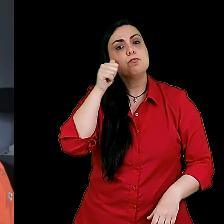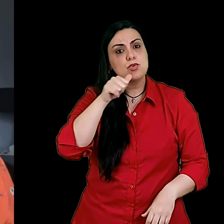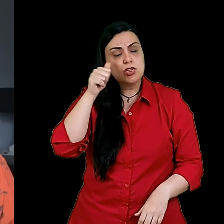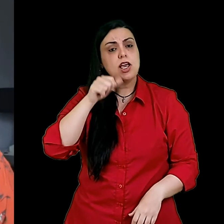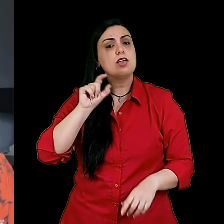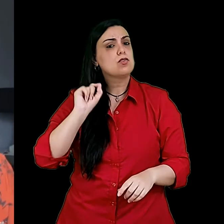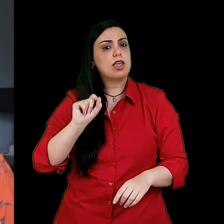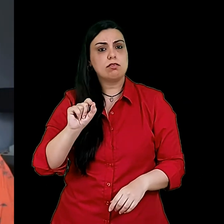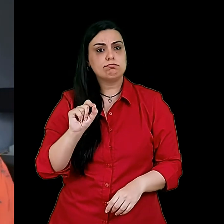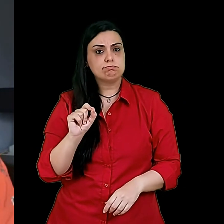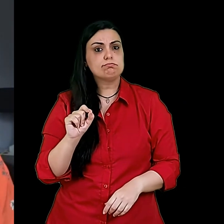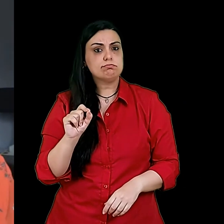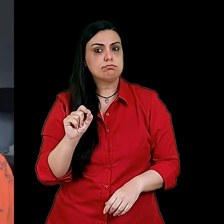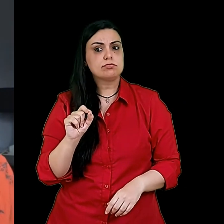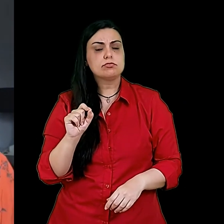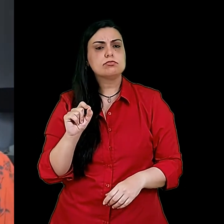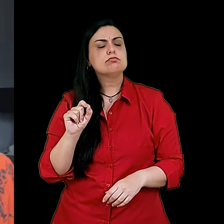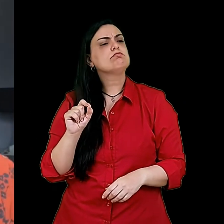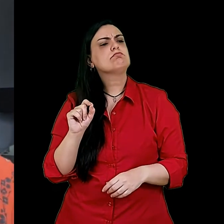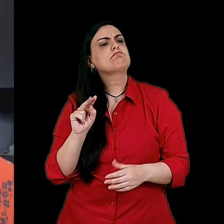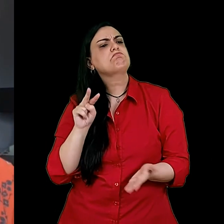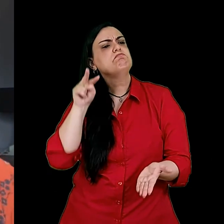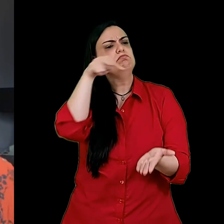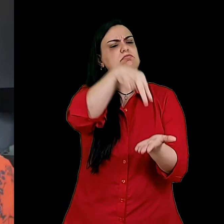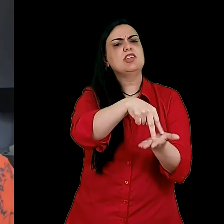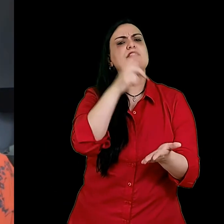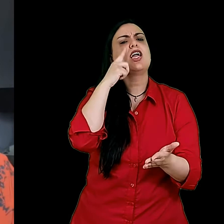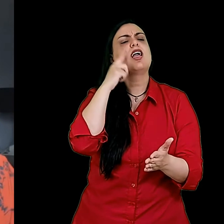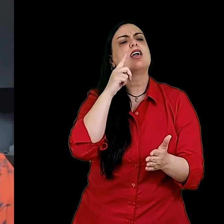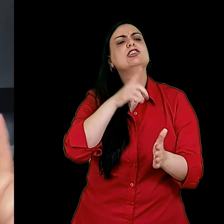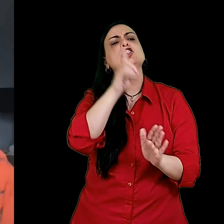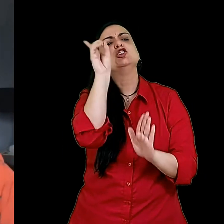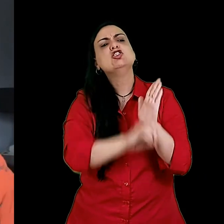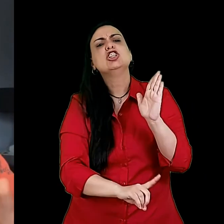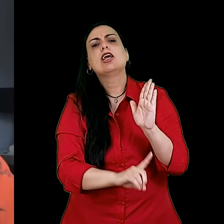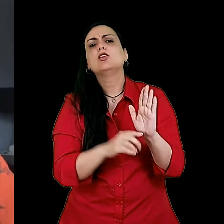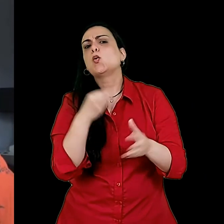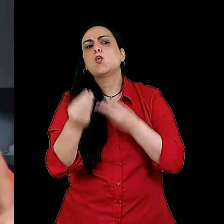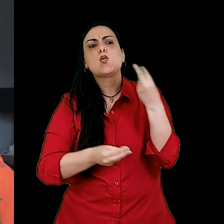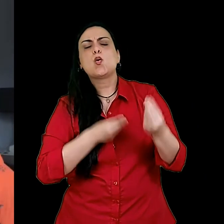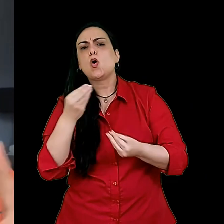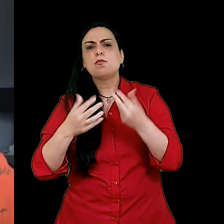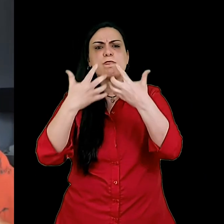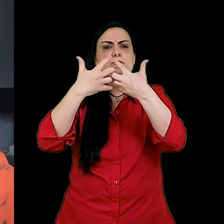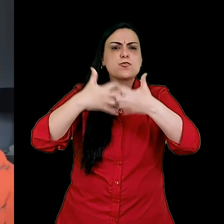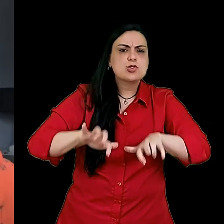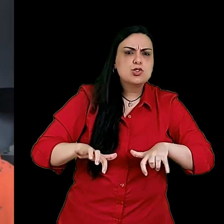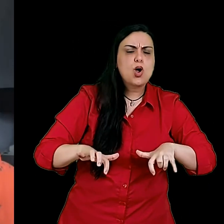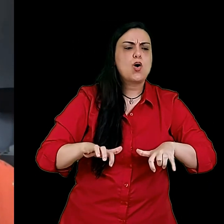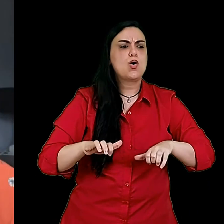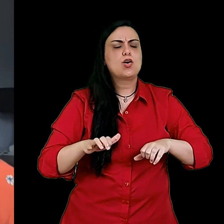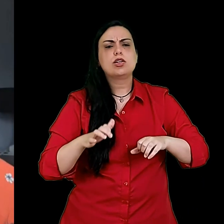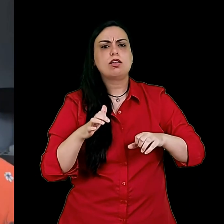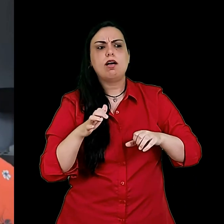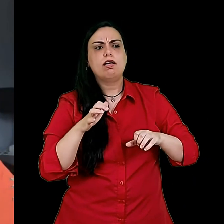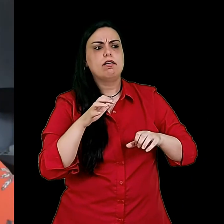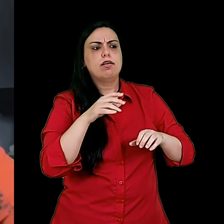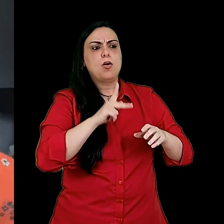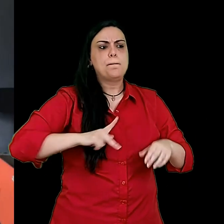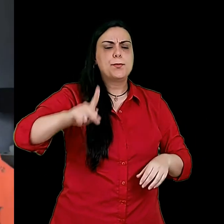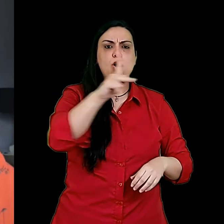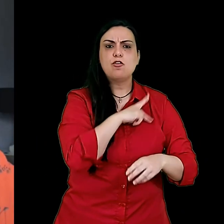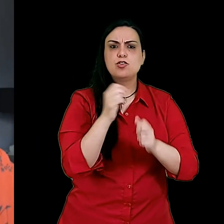anteriormente. Então ela vai a quem de direito e procura saber como é que funciona